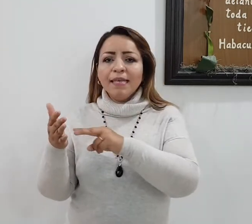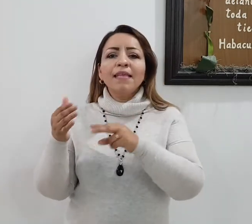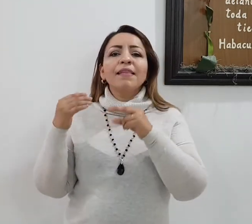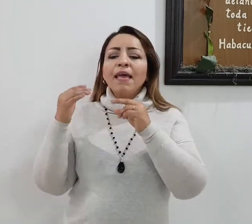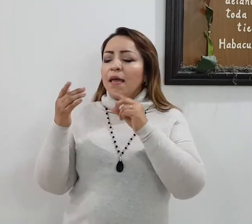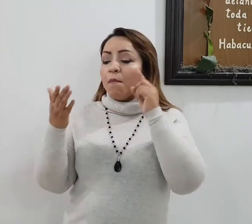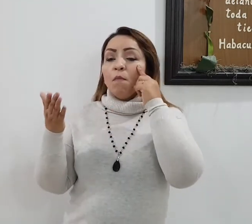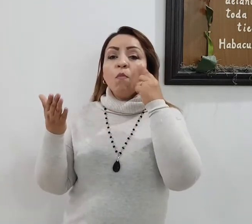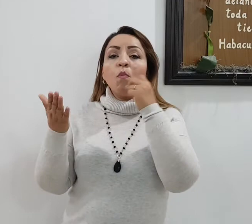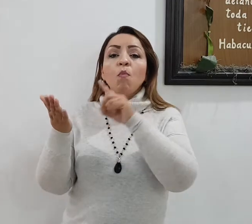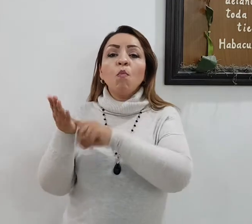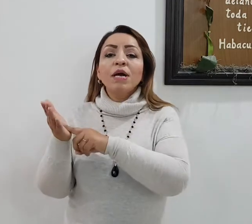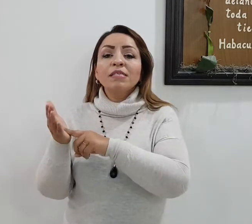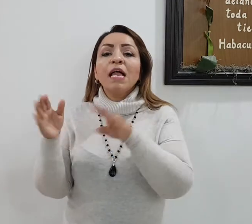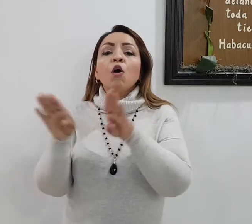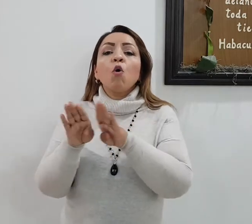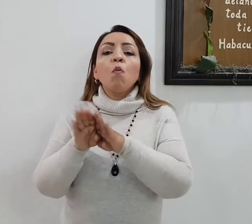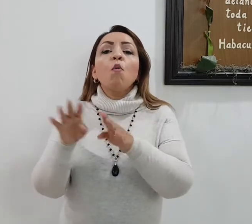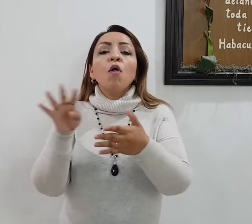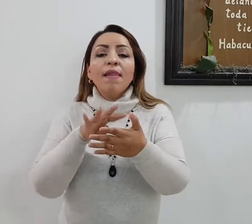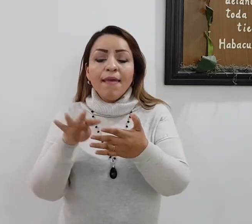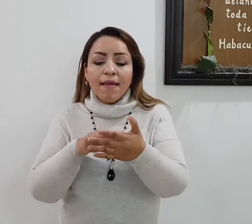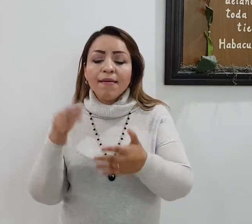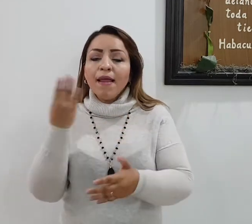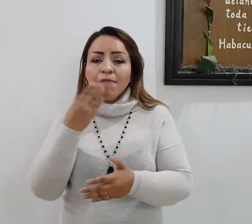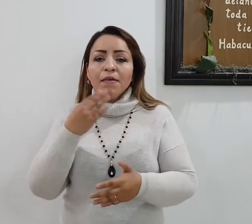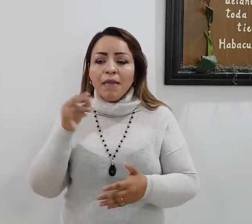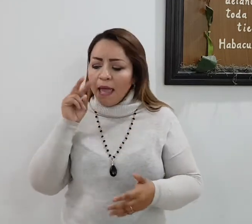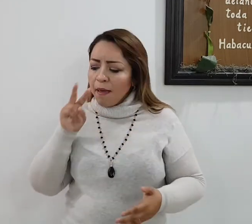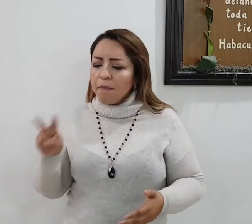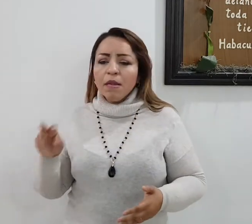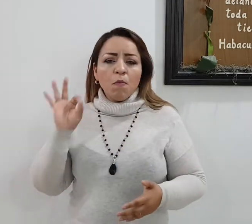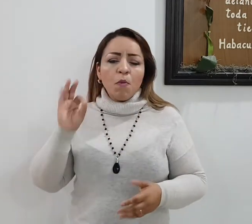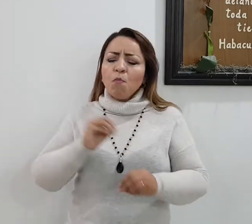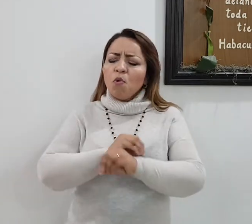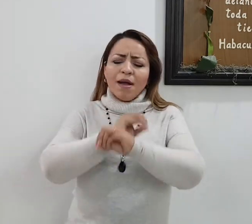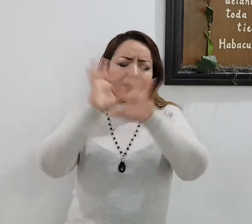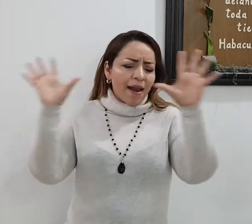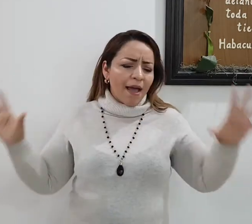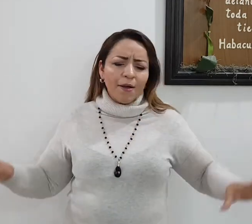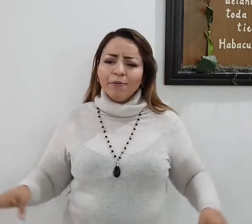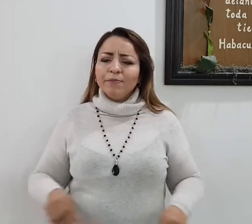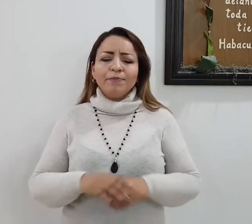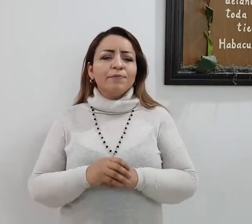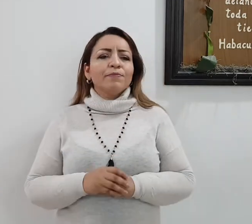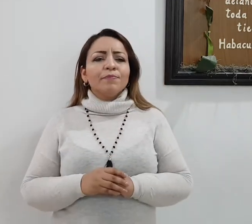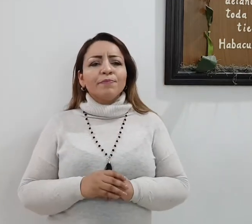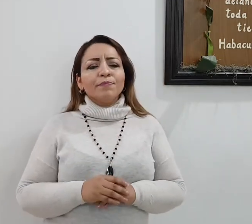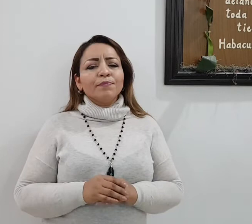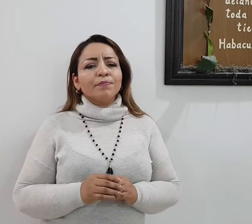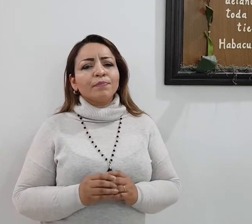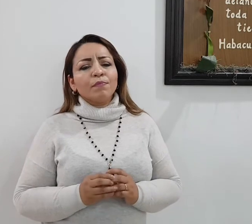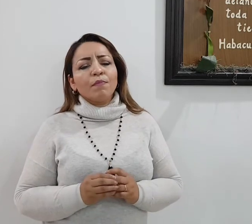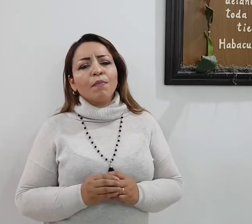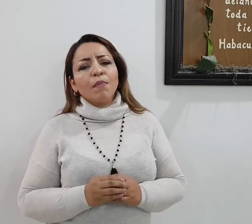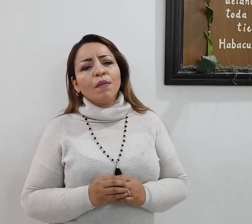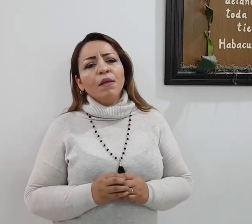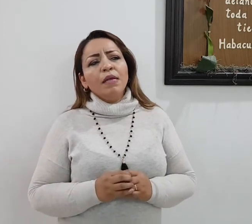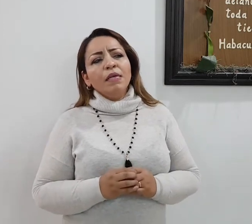en diciembre lee un libro que transcurra en Navidad. Y me puse a pensar, déjeme aplicárselo